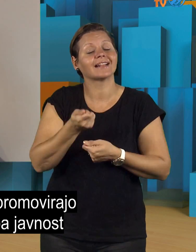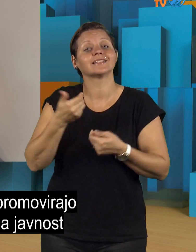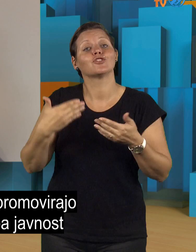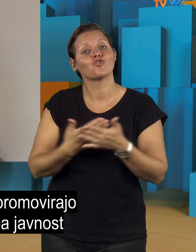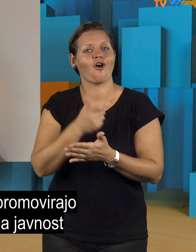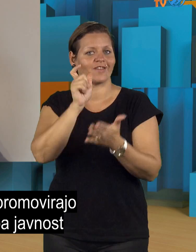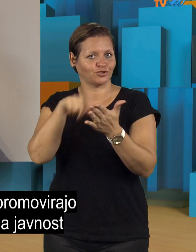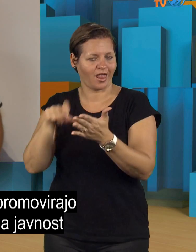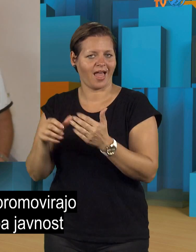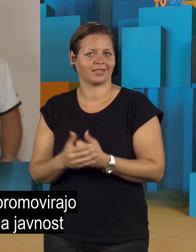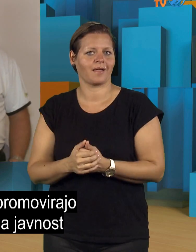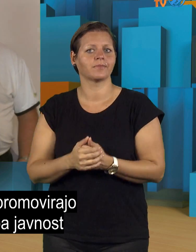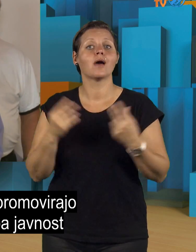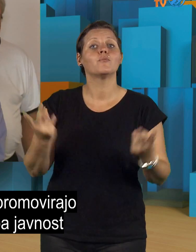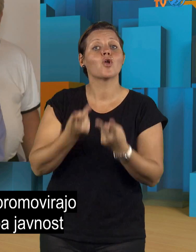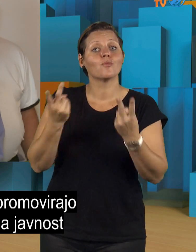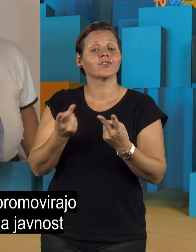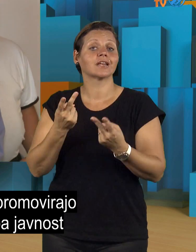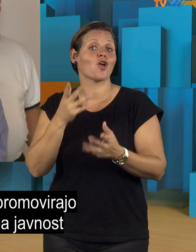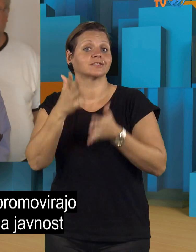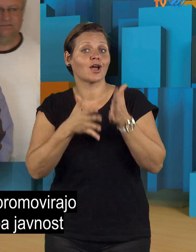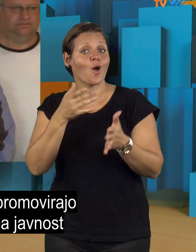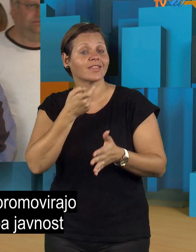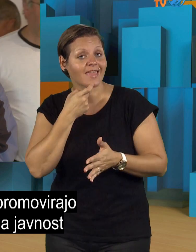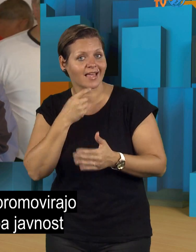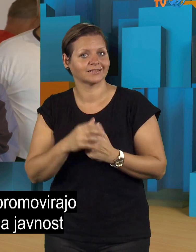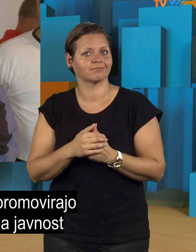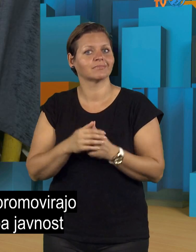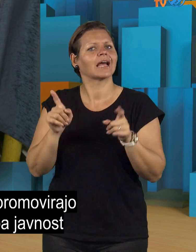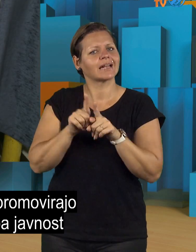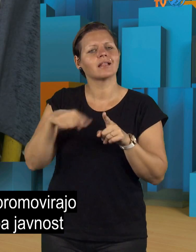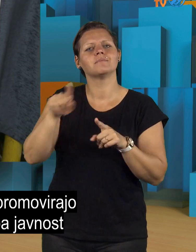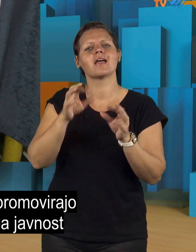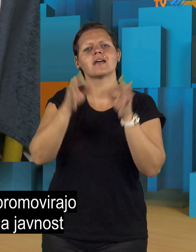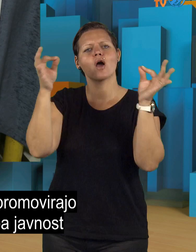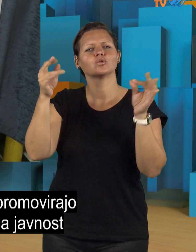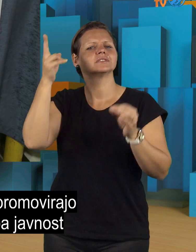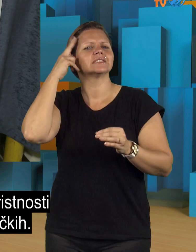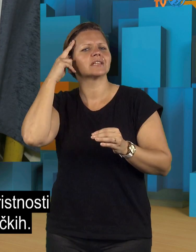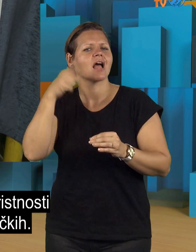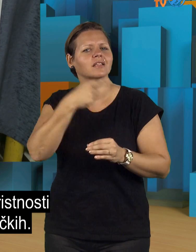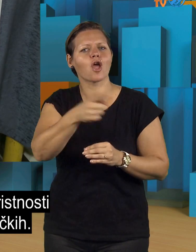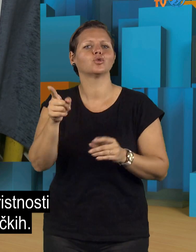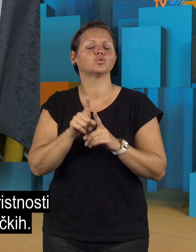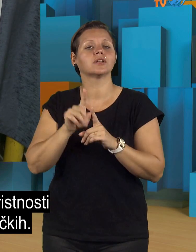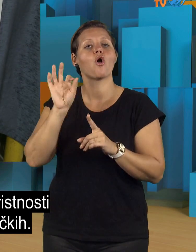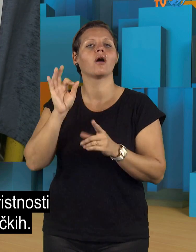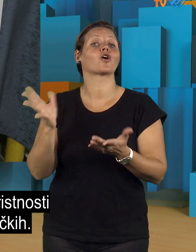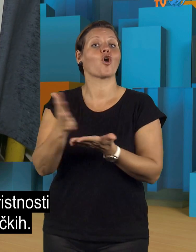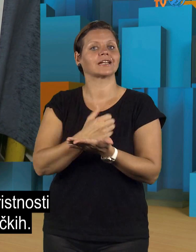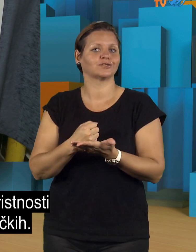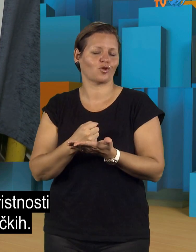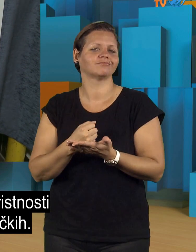promovirajo znakovni jezik, hkrati pa javnost seznanjajo tudi o koristnosti tehničnih pripomočkov.